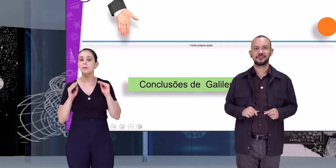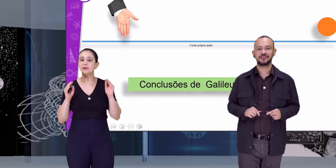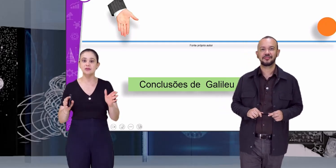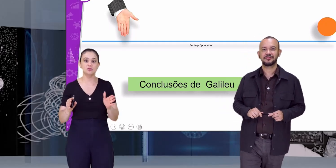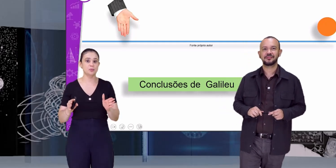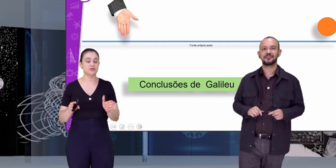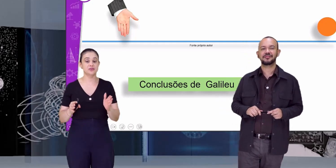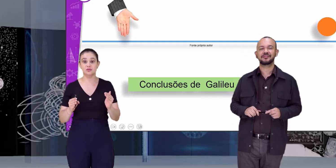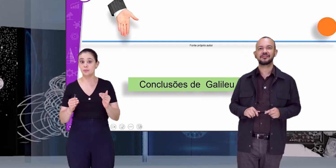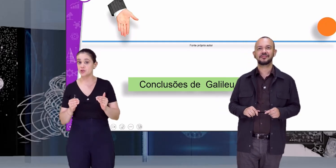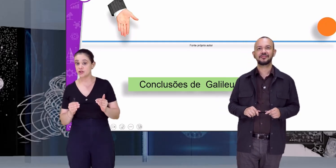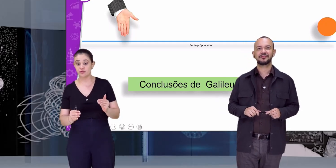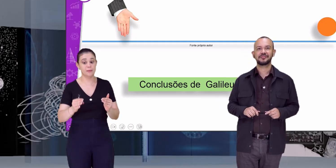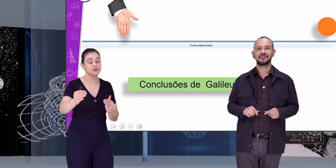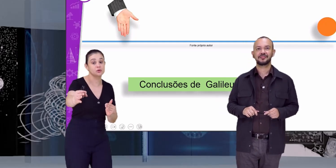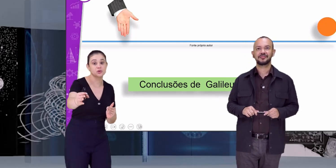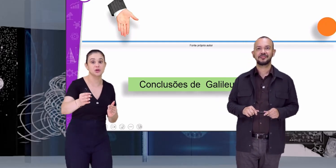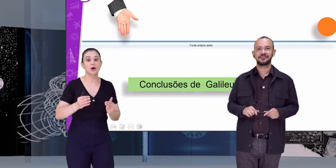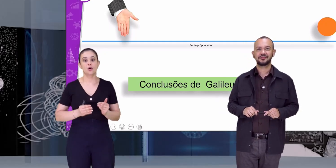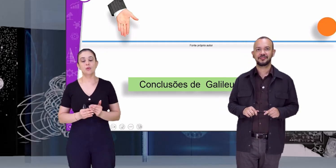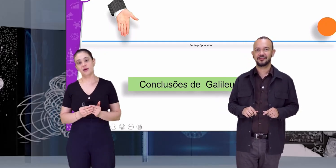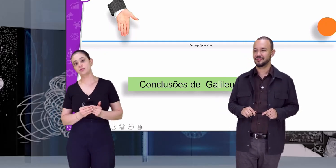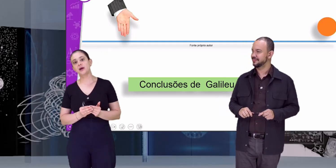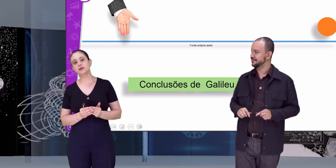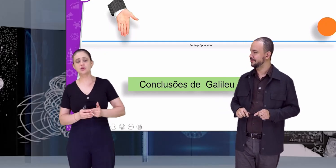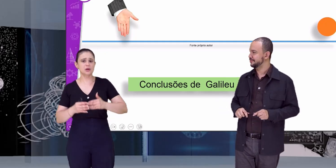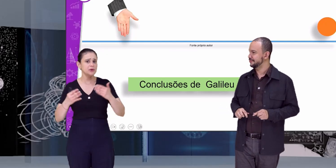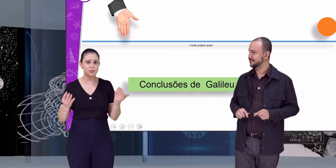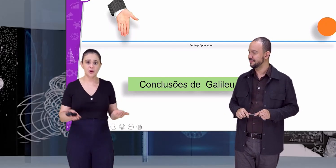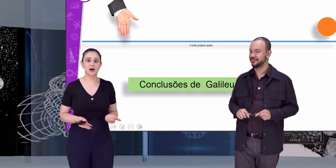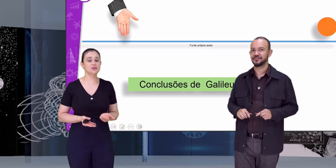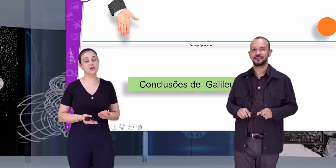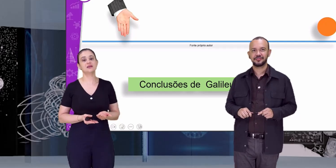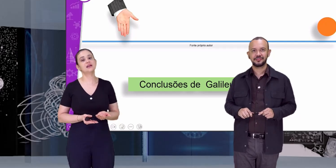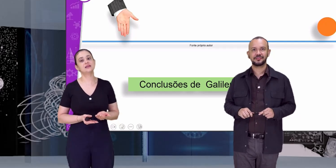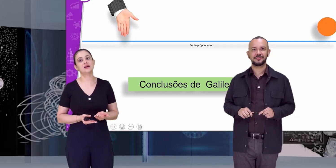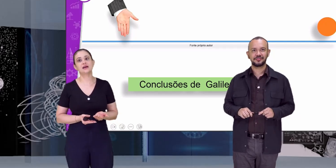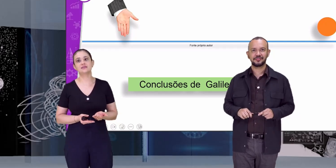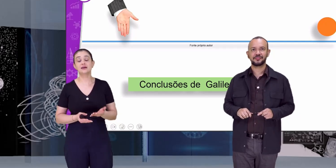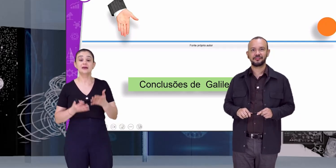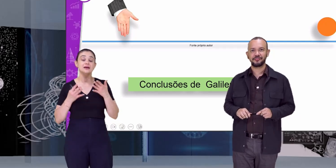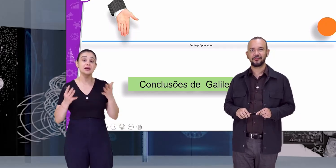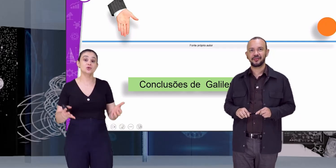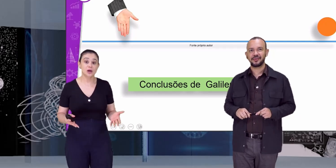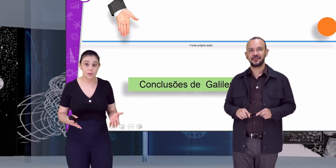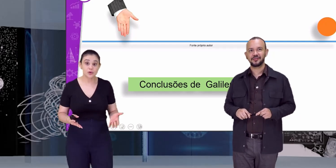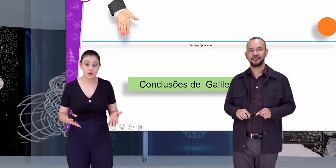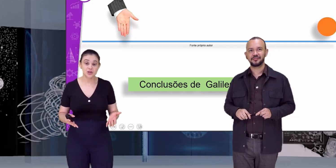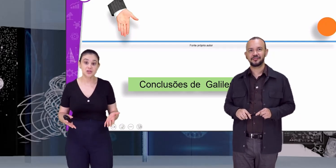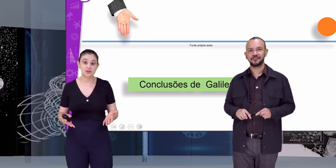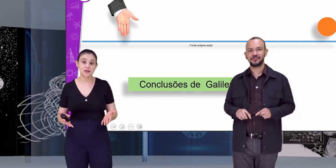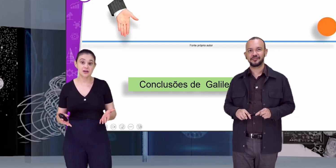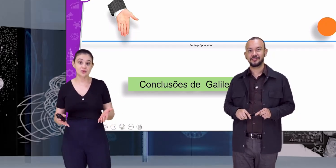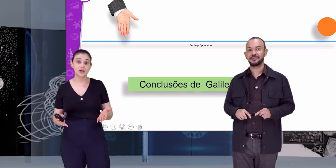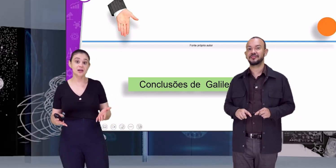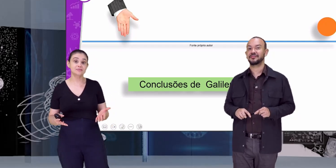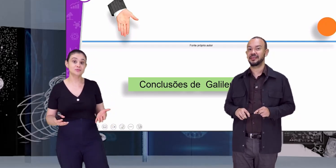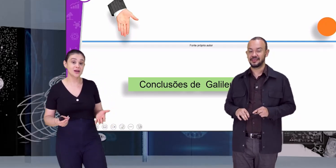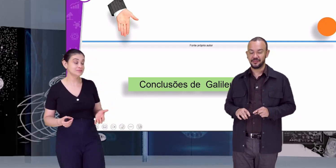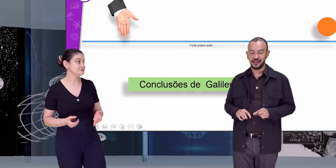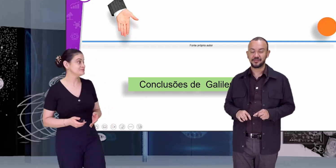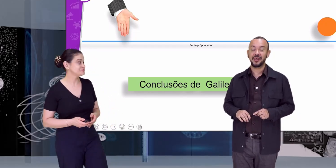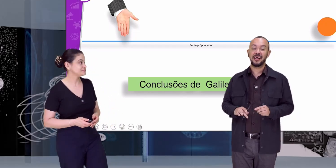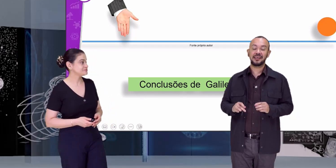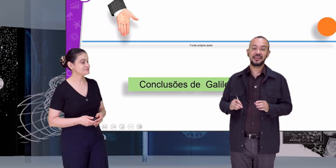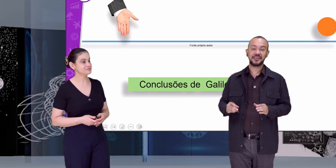objeto, dependendo da superfície, esse objeto vai mais longe ou mais perto, justamente por causa dessa lei da inércia, que ajuda muito a gente a entender isso daí, não